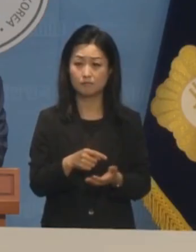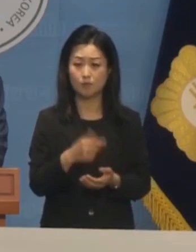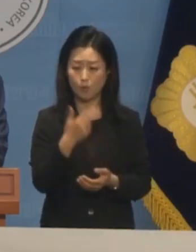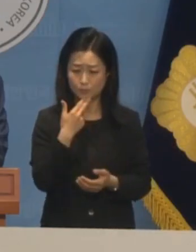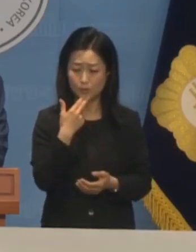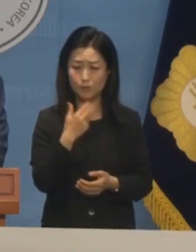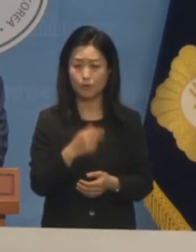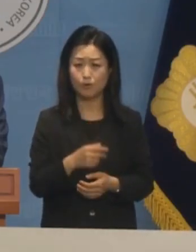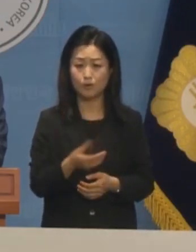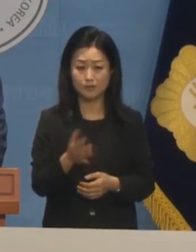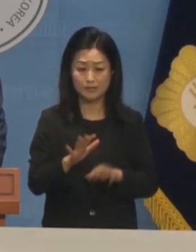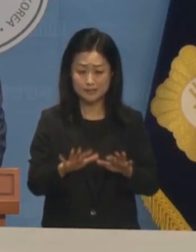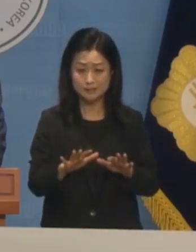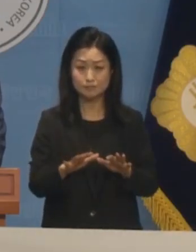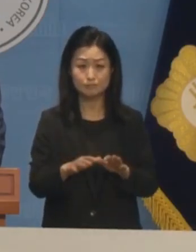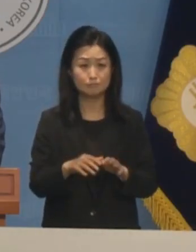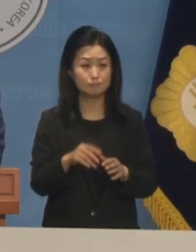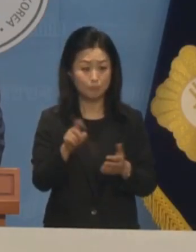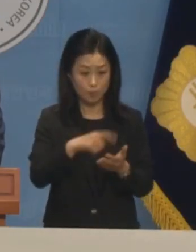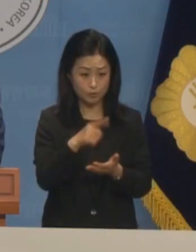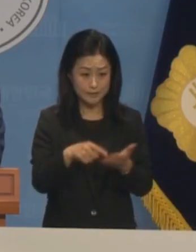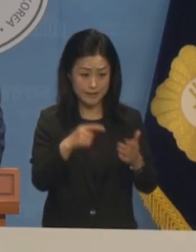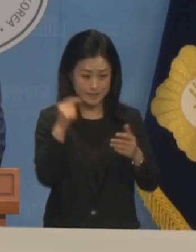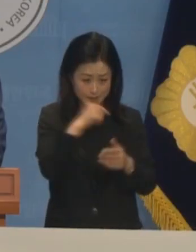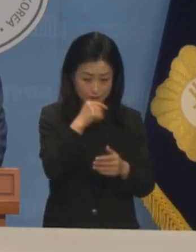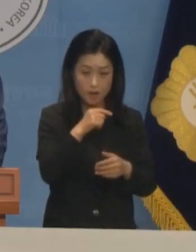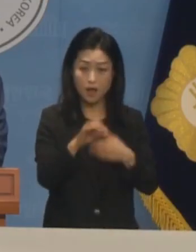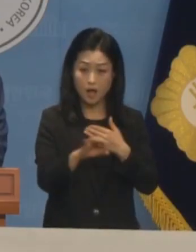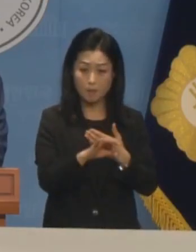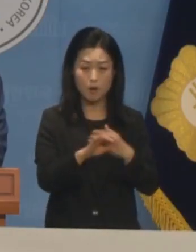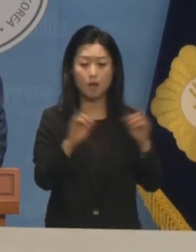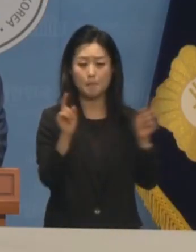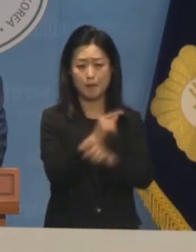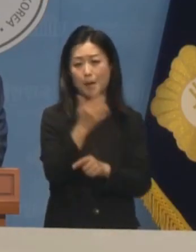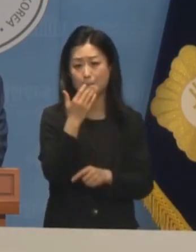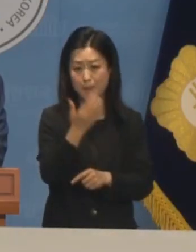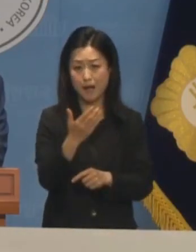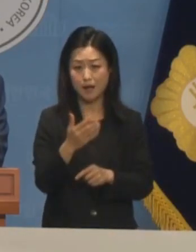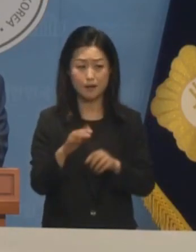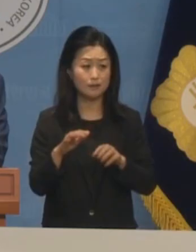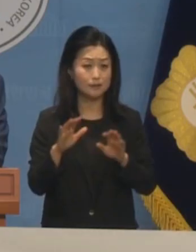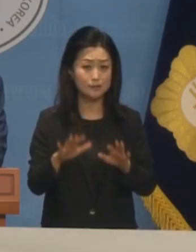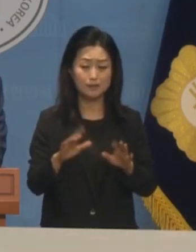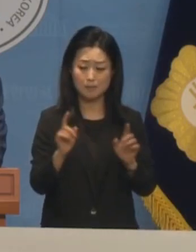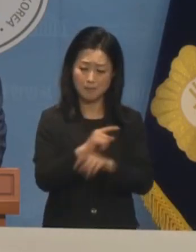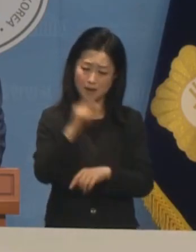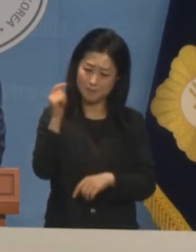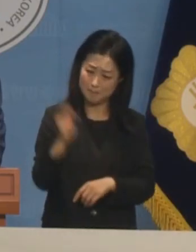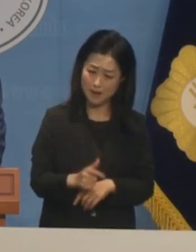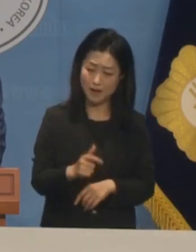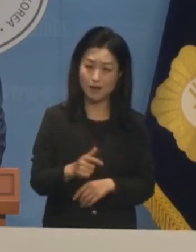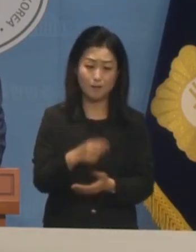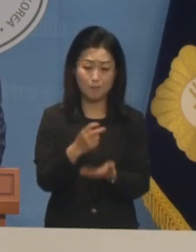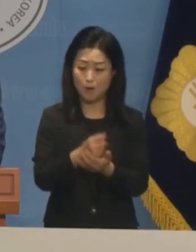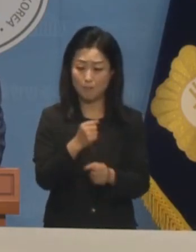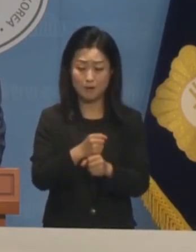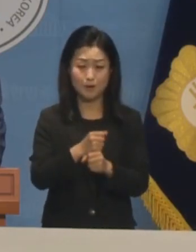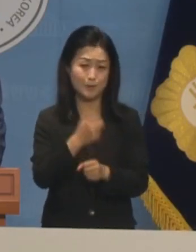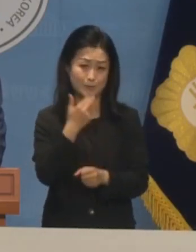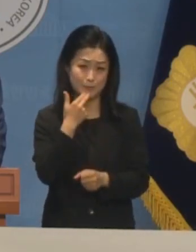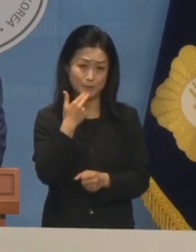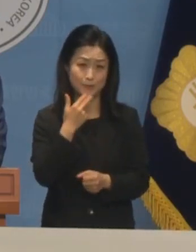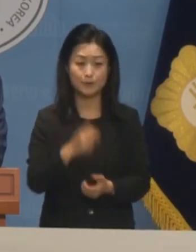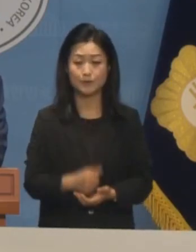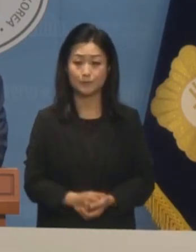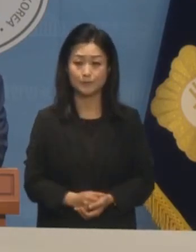제도를 도입하면 획기적으로 바뀔 수 있는 문제임에도 불구하고 여전히 그런 법안을 도입하려는